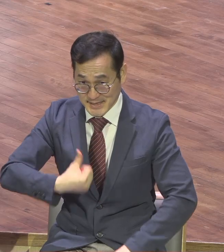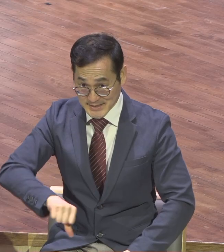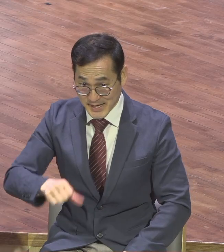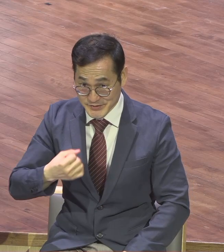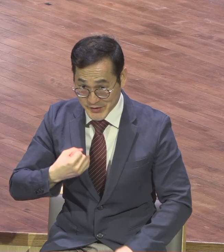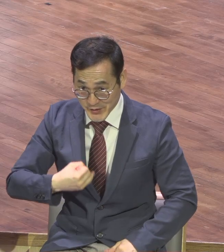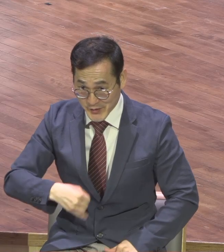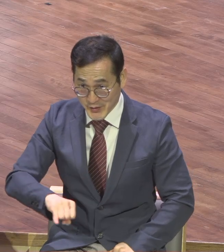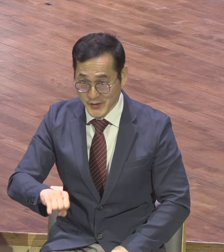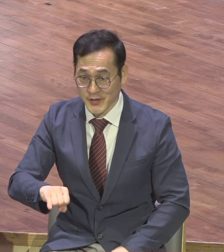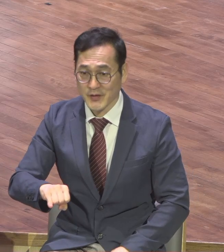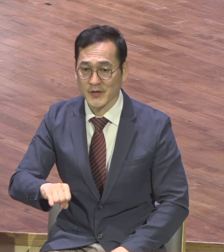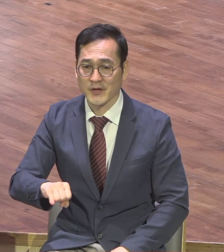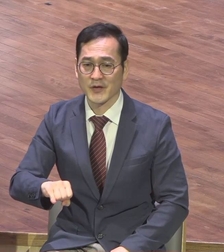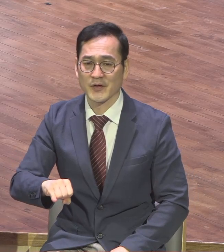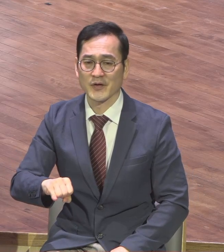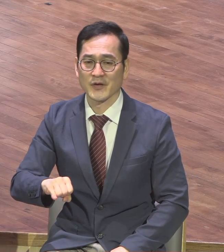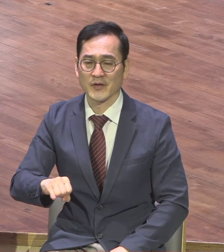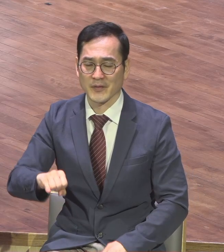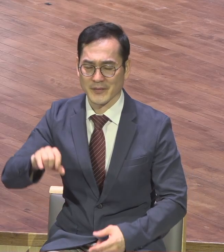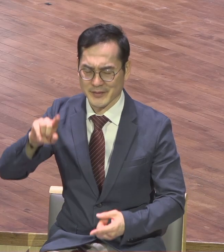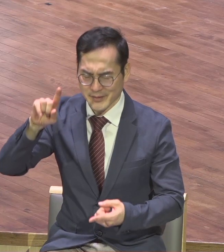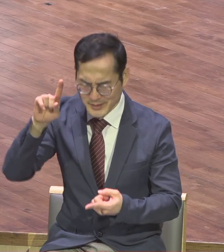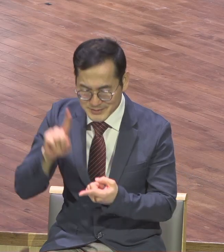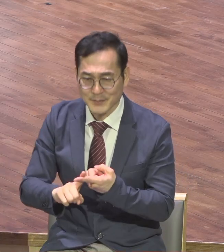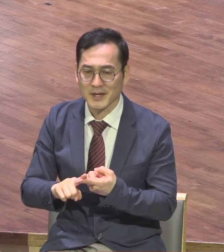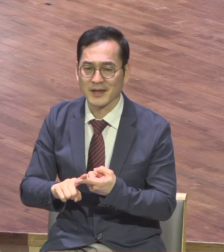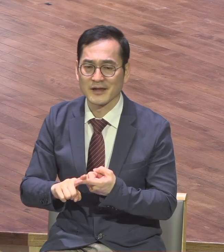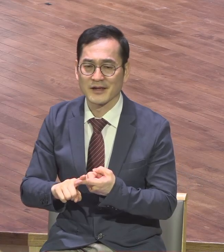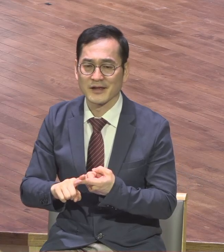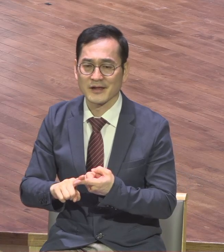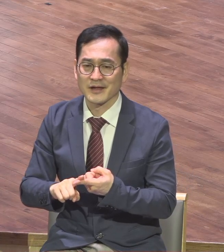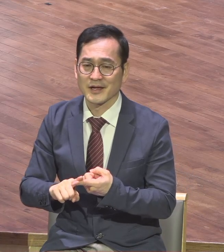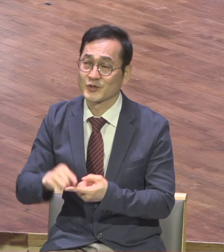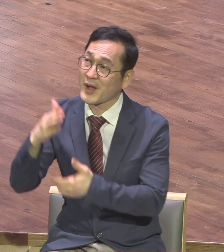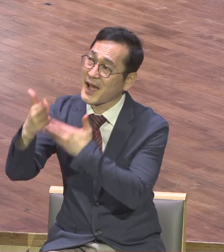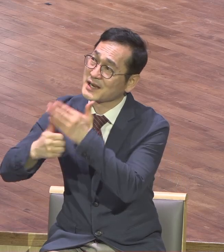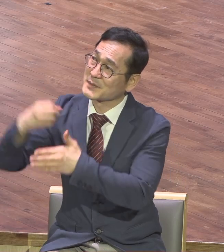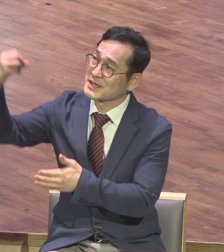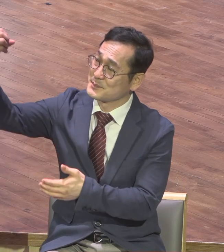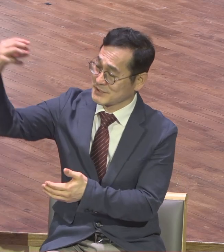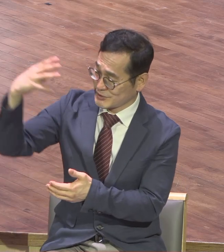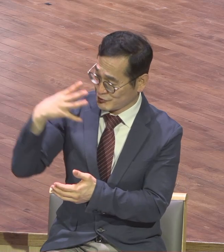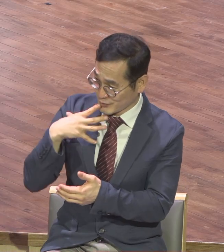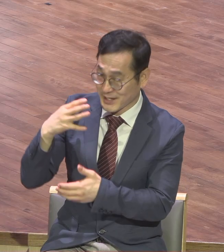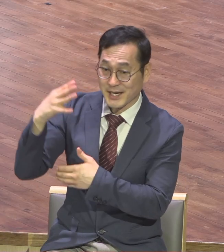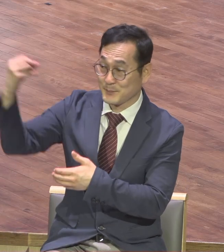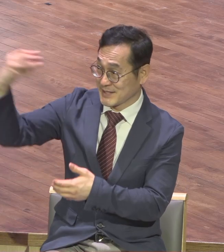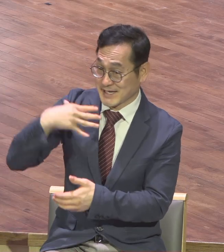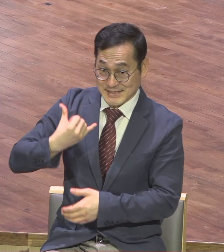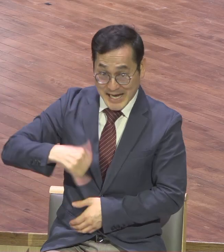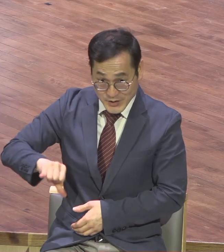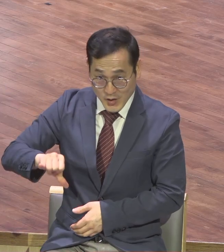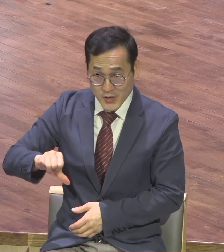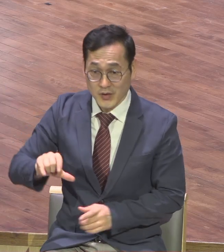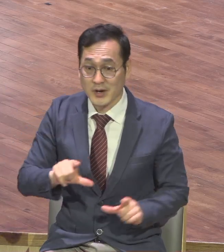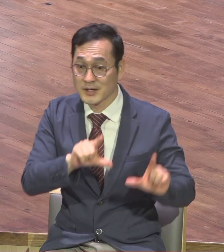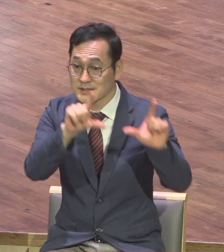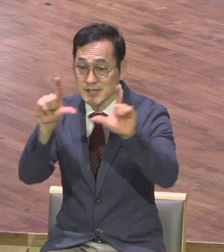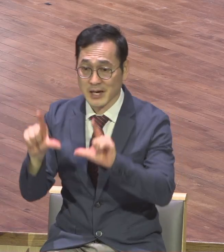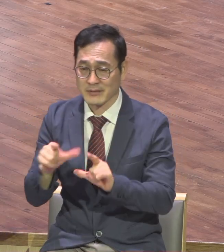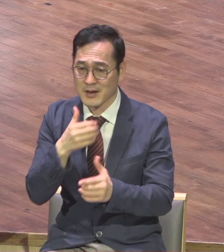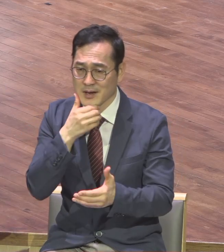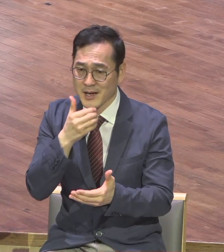아니라 천국 시민권자로서 이렇게 이 땅에서 빛을 발하는 빛의 사자로 빛의 자녀로 살게 된 게 얼마나